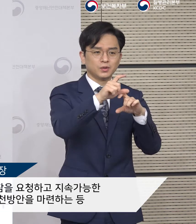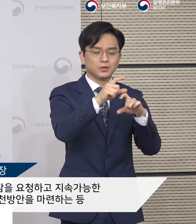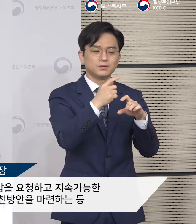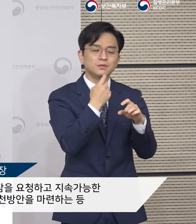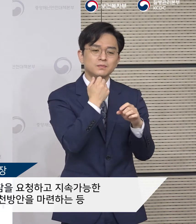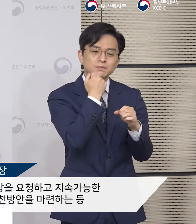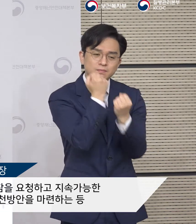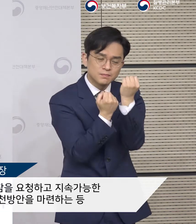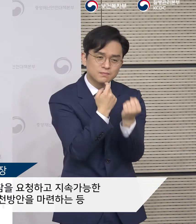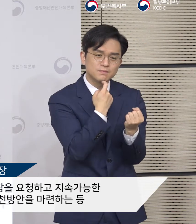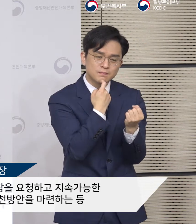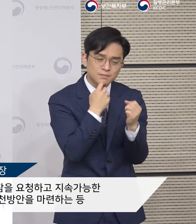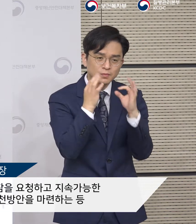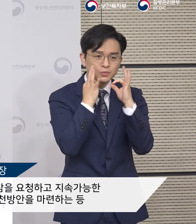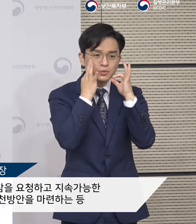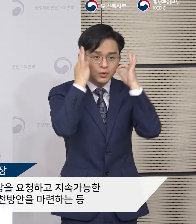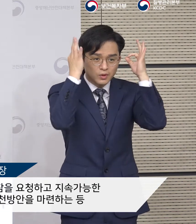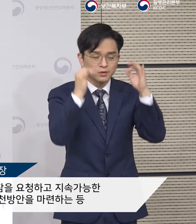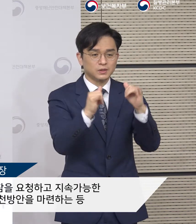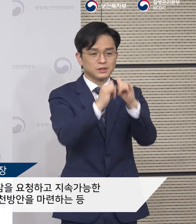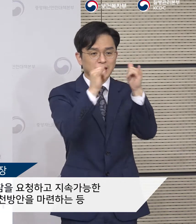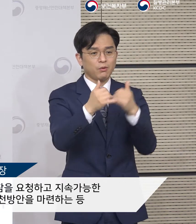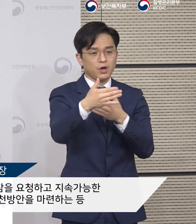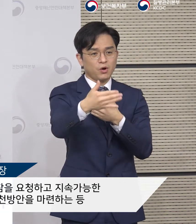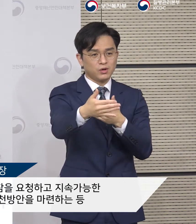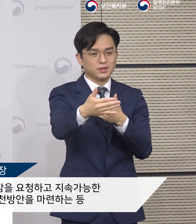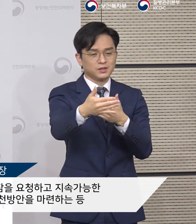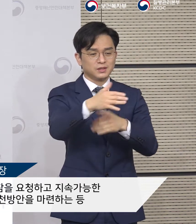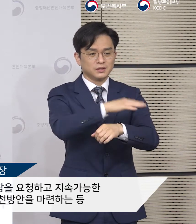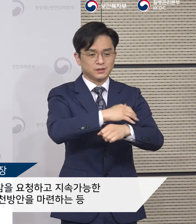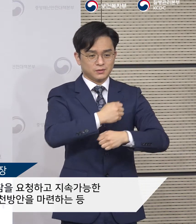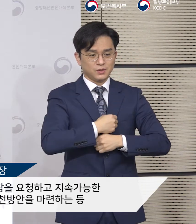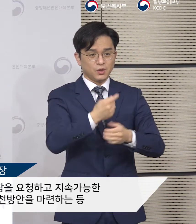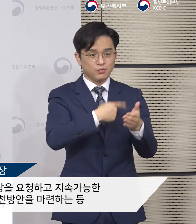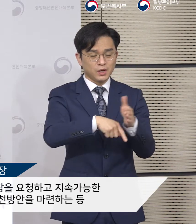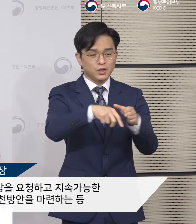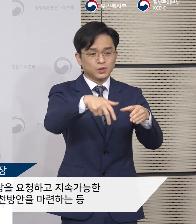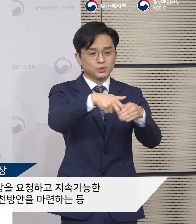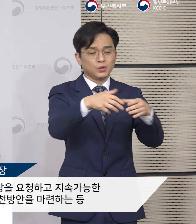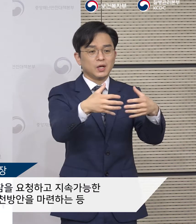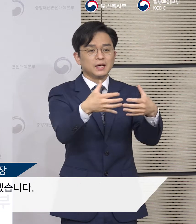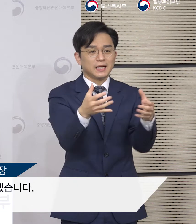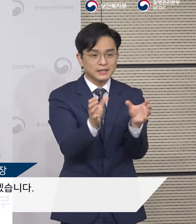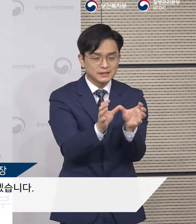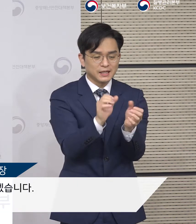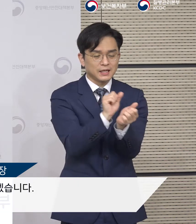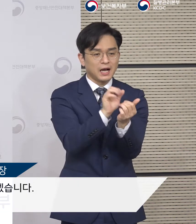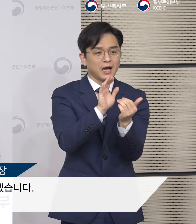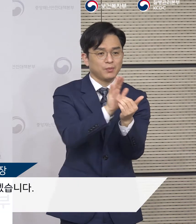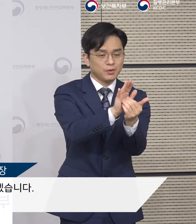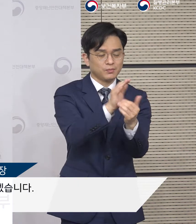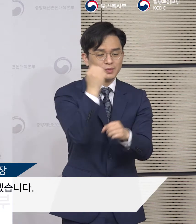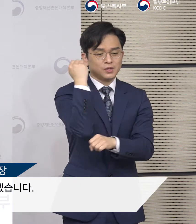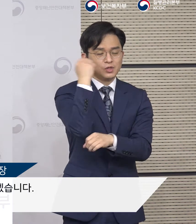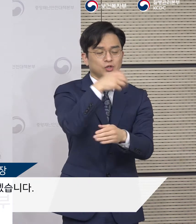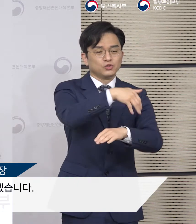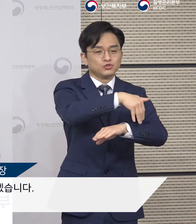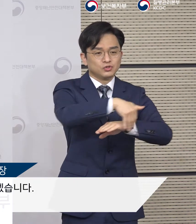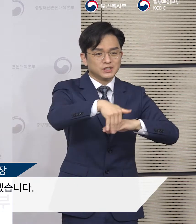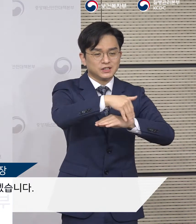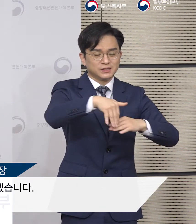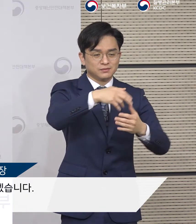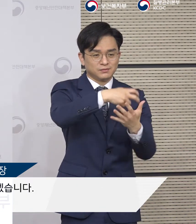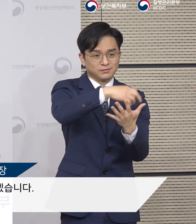거리두기 실현을 위한 종교별 자체 실천 방안을 마련하는 등 중앙과 지방이 더욱